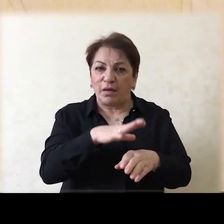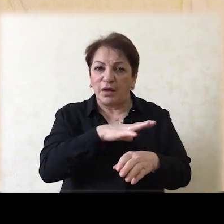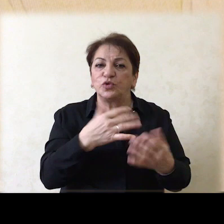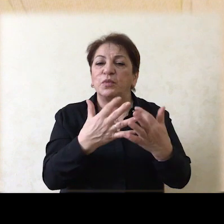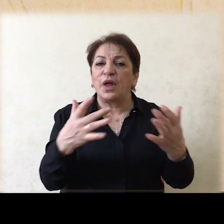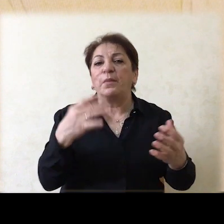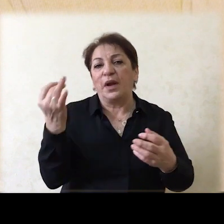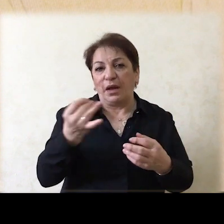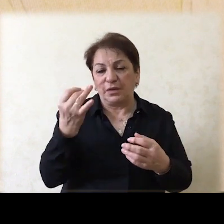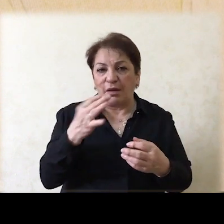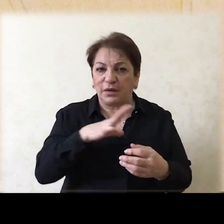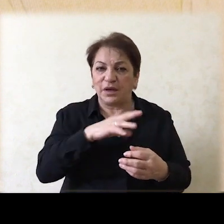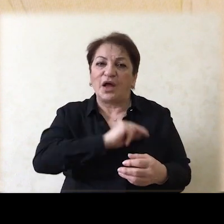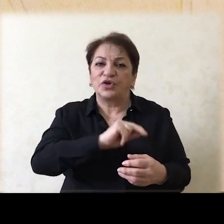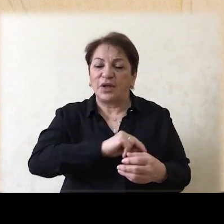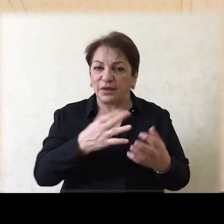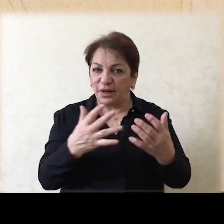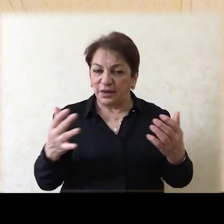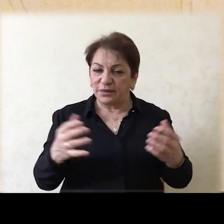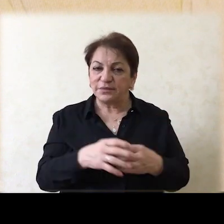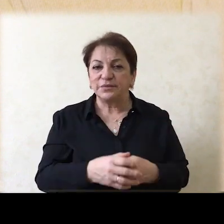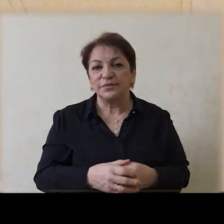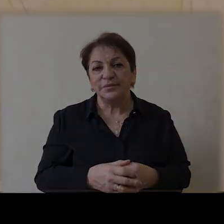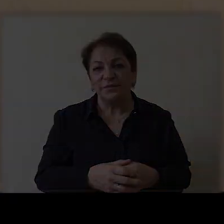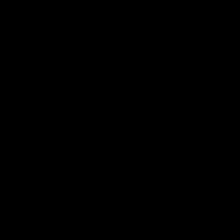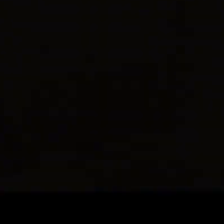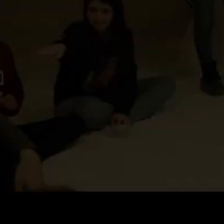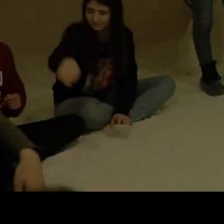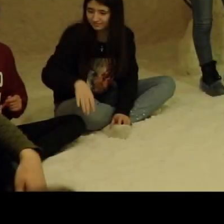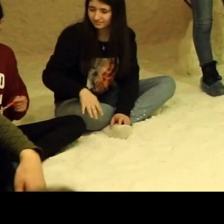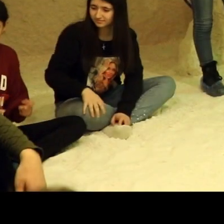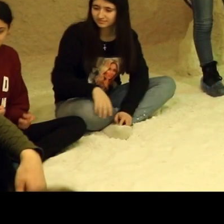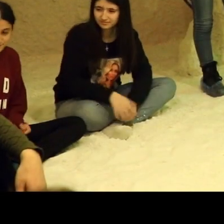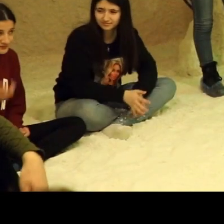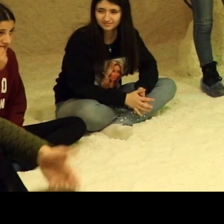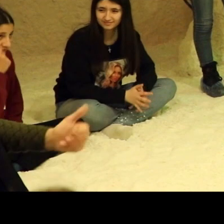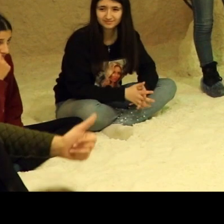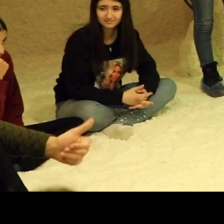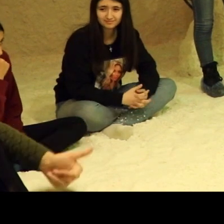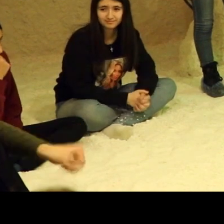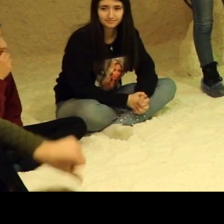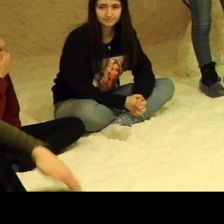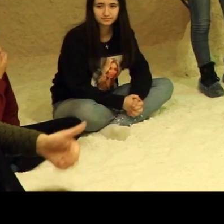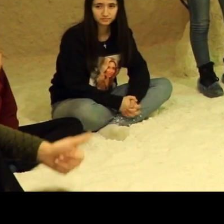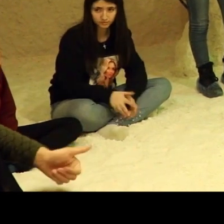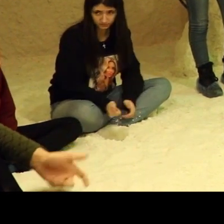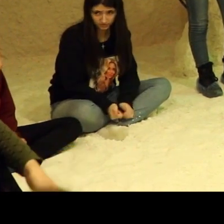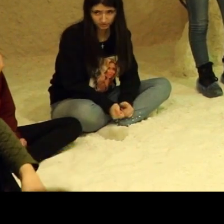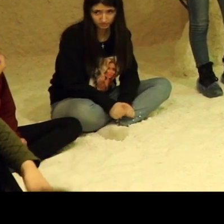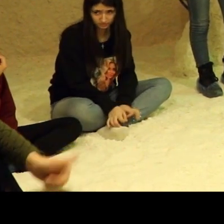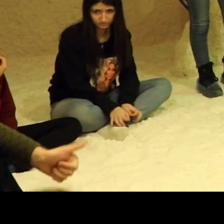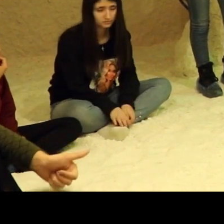այստեղ իրականացնում տարբեր հետաքրքիր աշխատանքներ։ Նոր եկել էր Մարիան, շատ հետաքրքիր